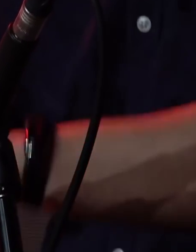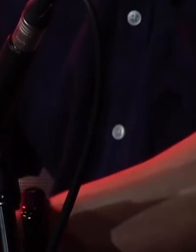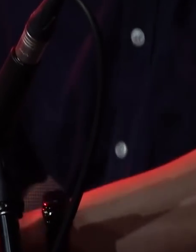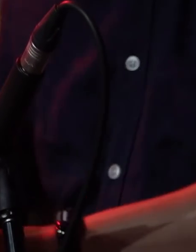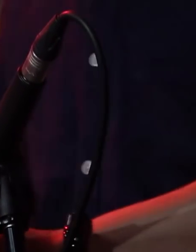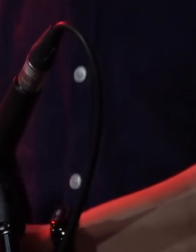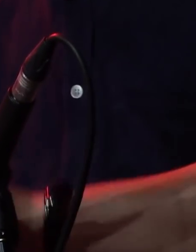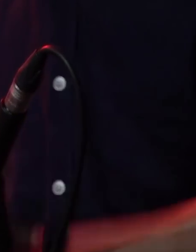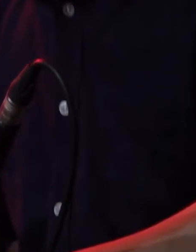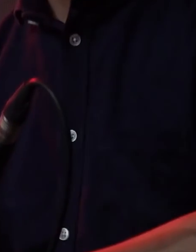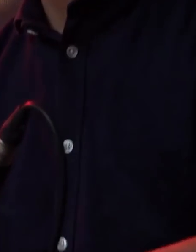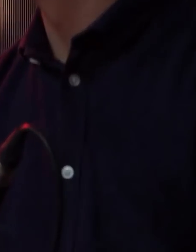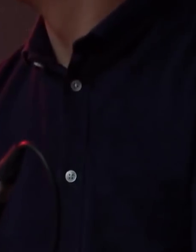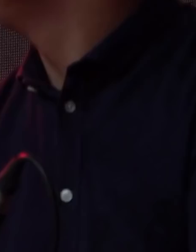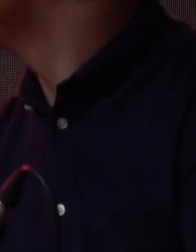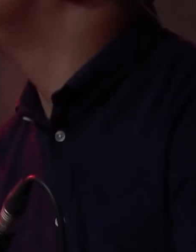mari bersama,